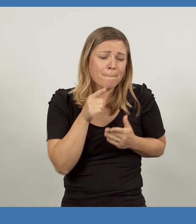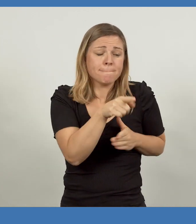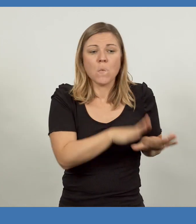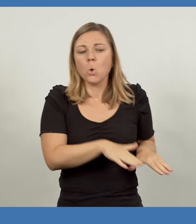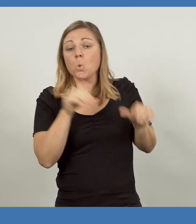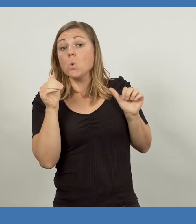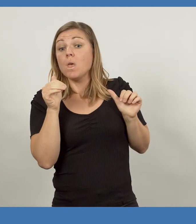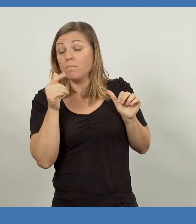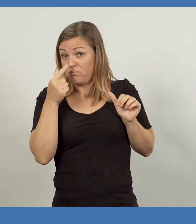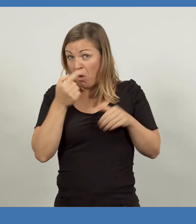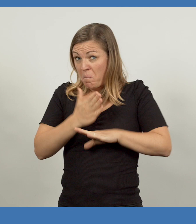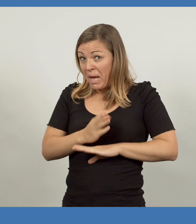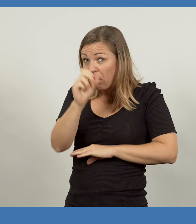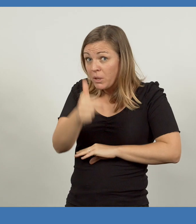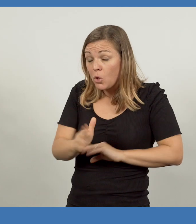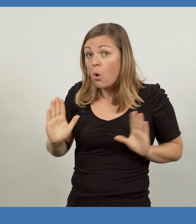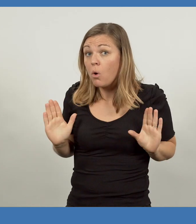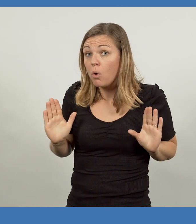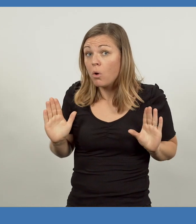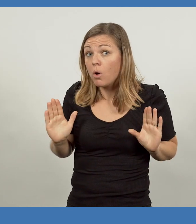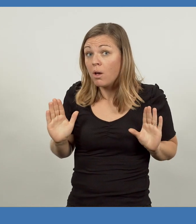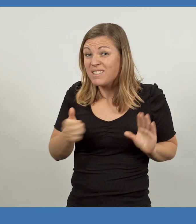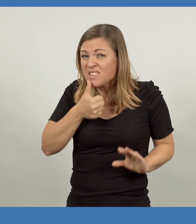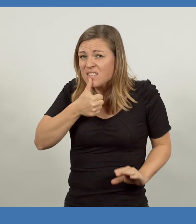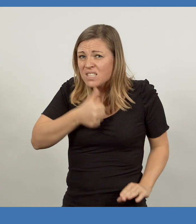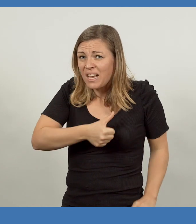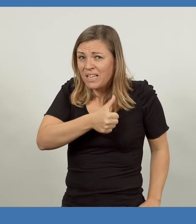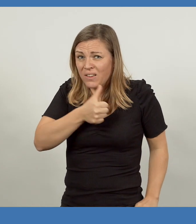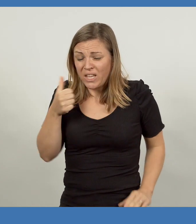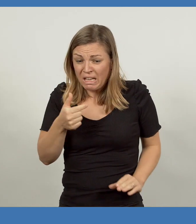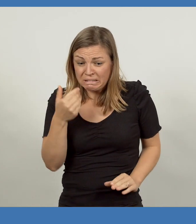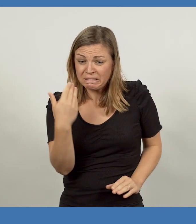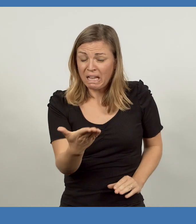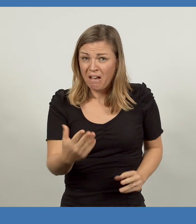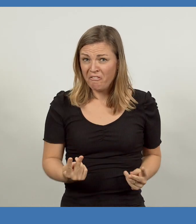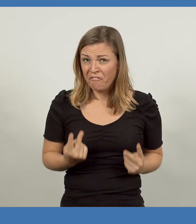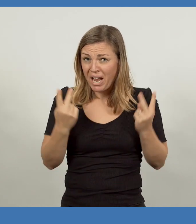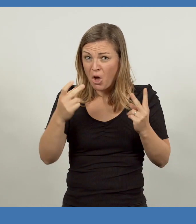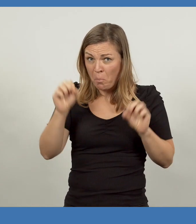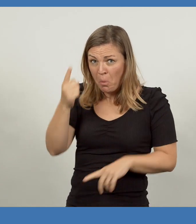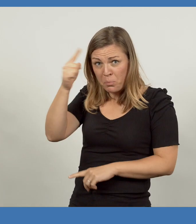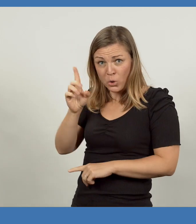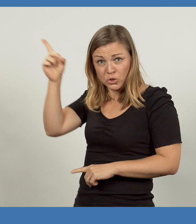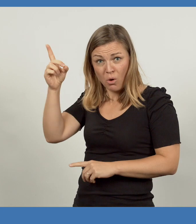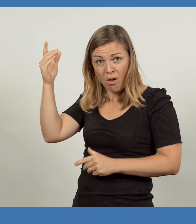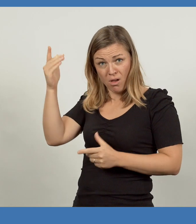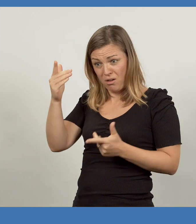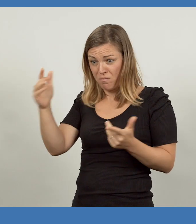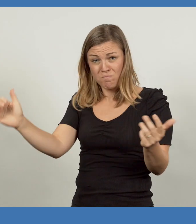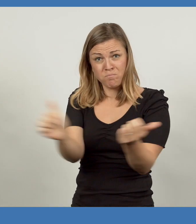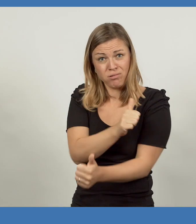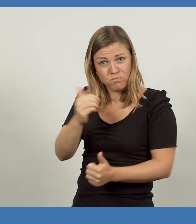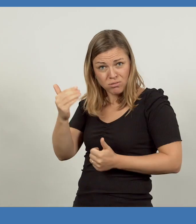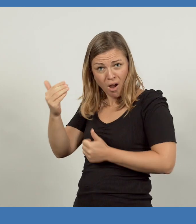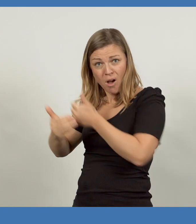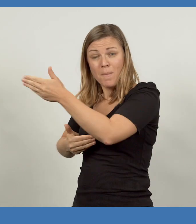prêt à le faire? Est-ce que je serais prêt à sacrifier ce que j'ai de plus cher pour Dieu? J'aimerais vous inviter à prier. Seigneur, je te